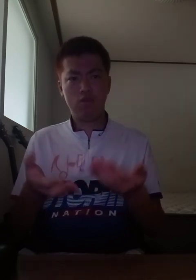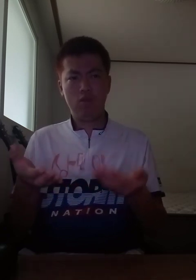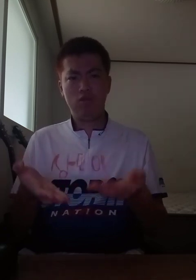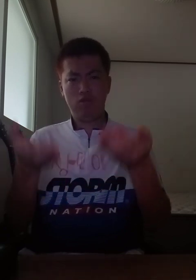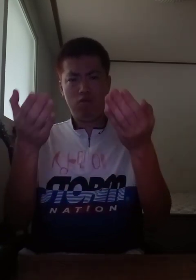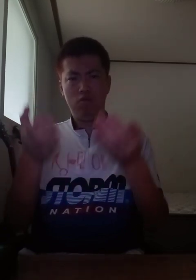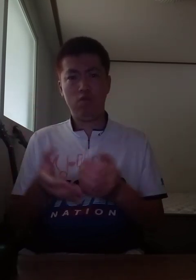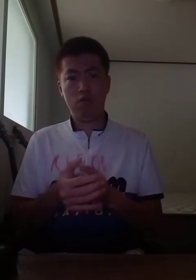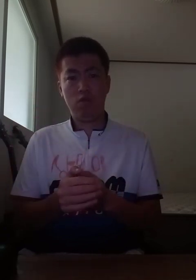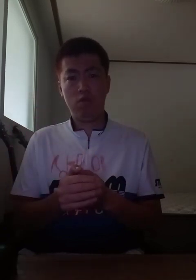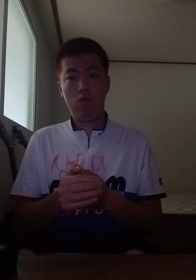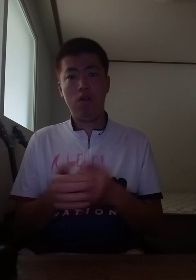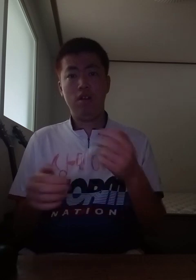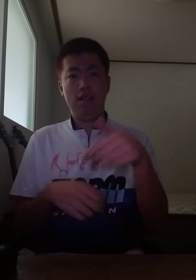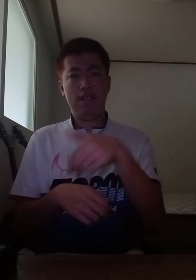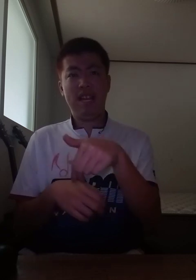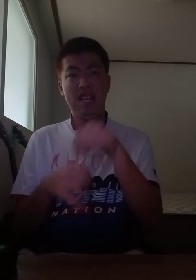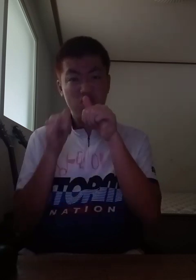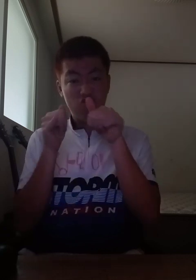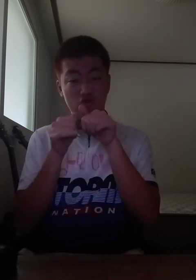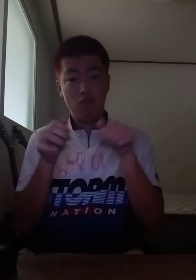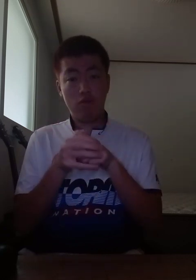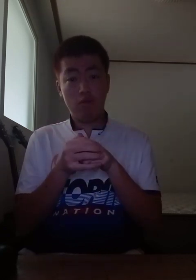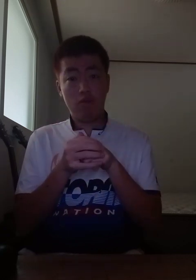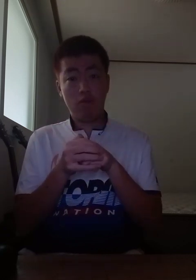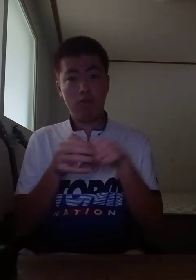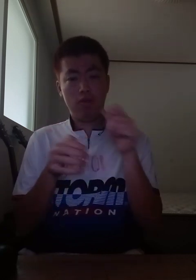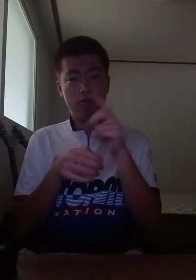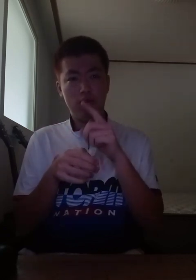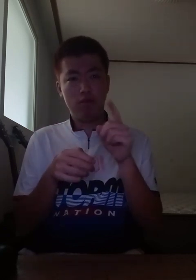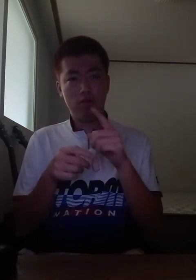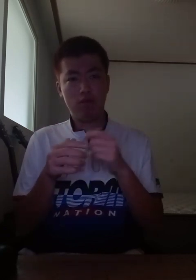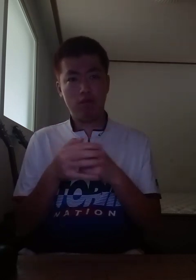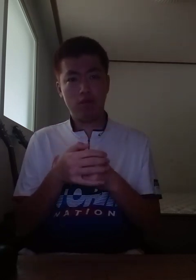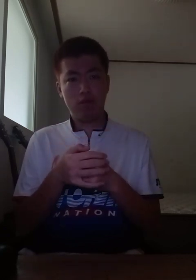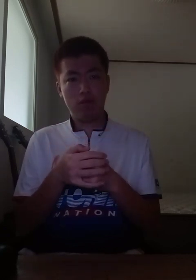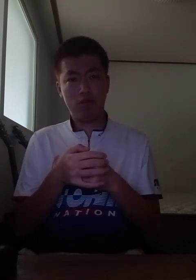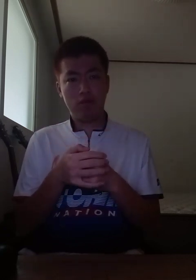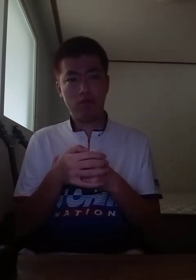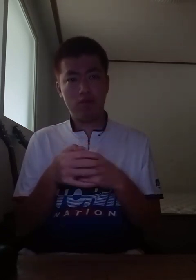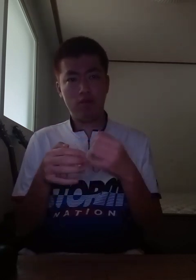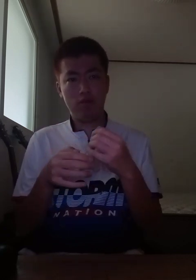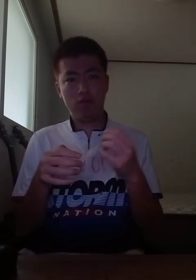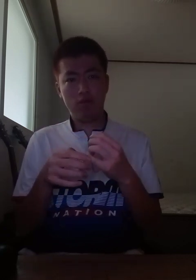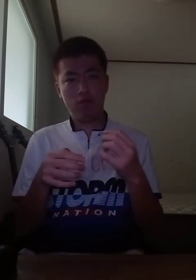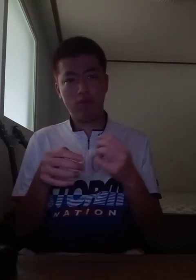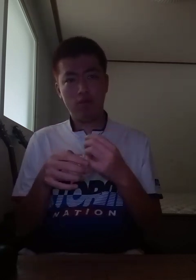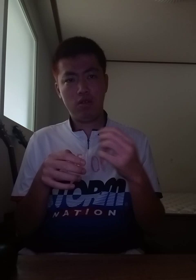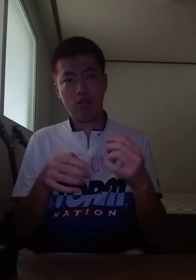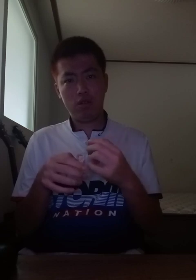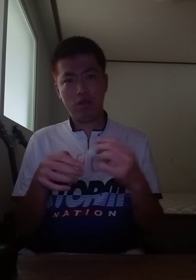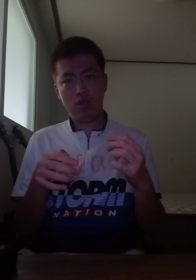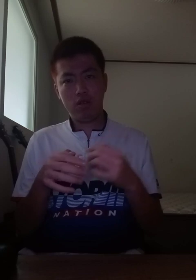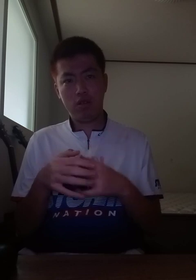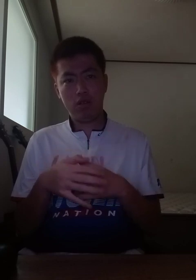크고. 택시 줄도 있습니다. 알고 계셨어요? 여기 전용 차로인가요, 기자님? 예. 근데도 되시는 거예요? 시장